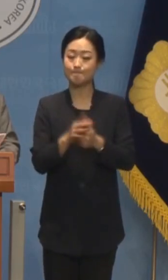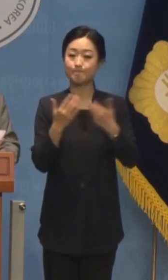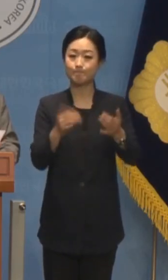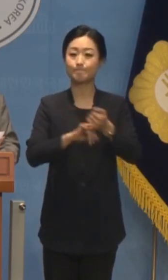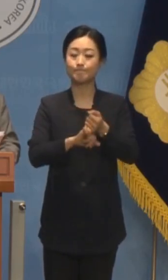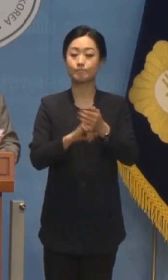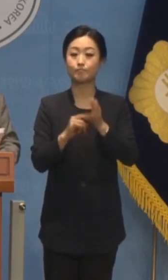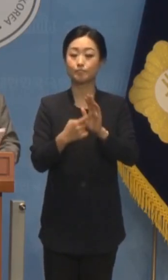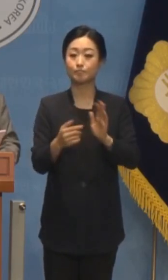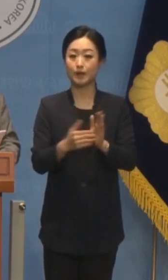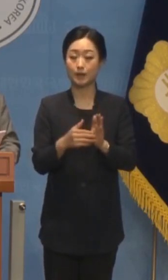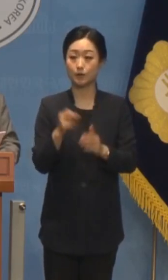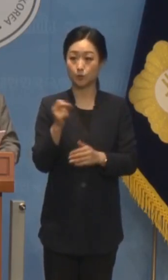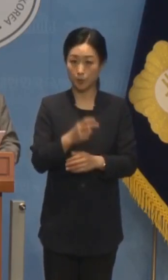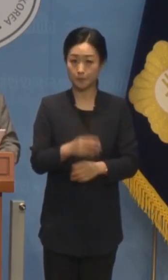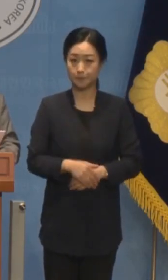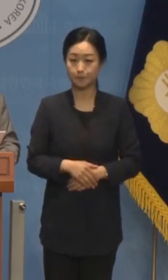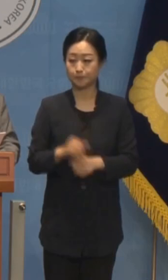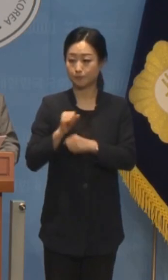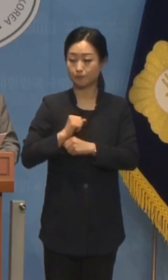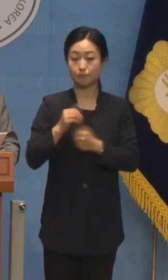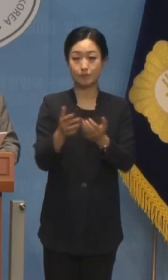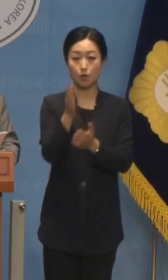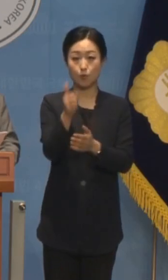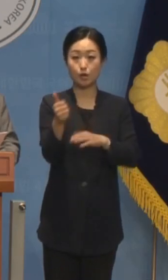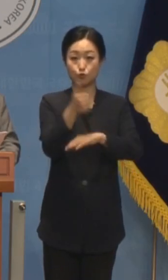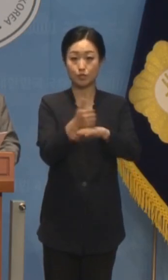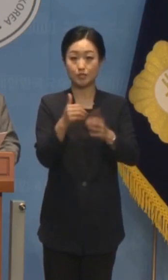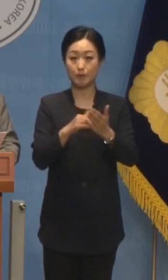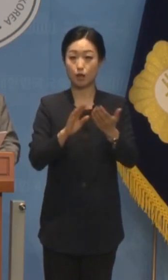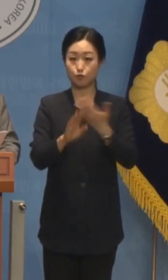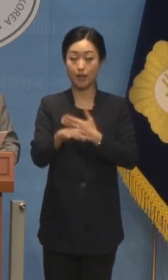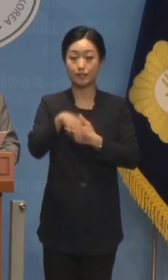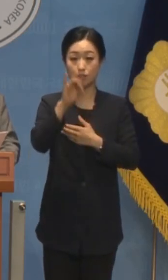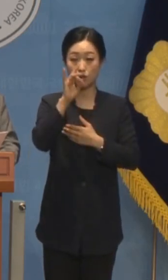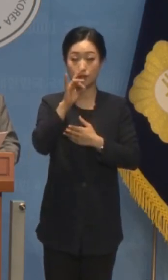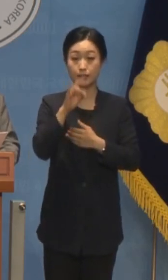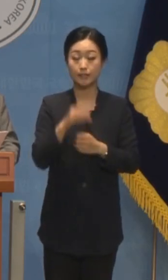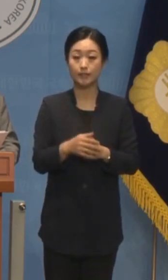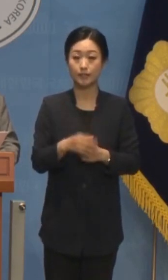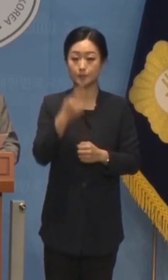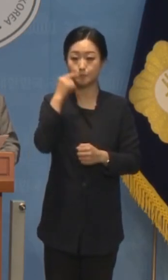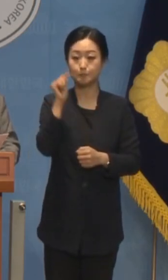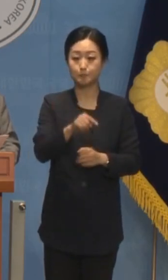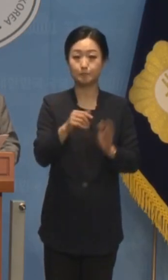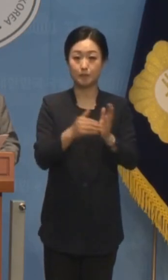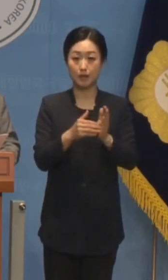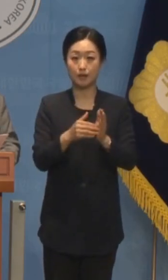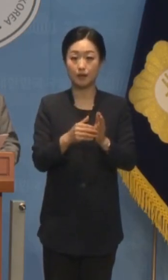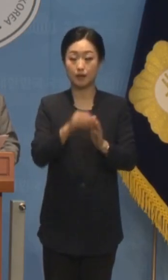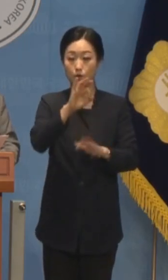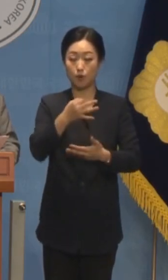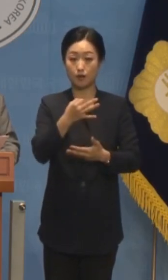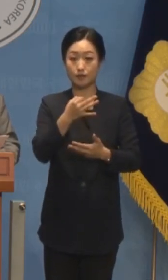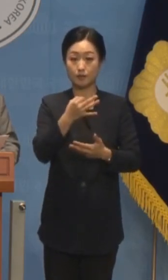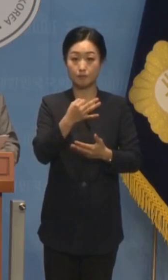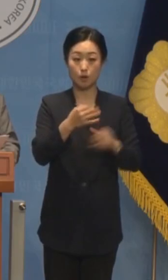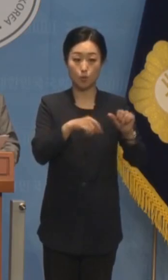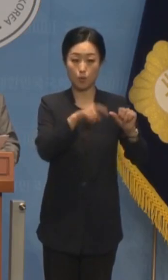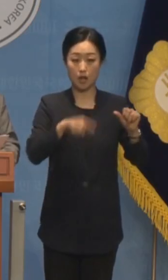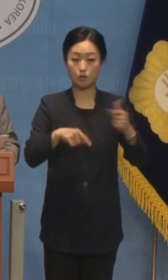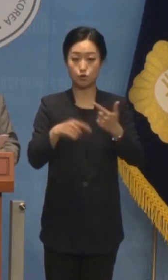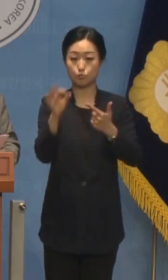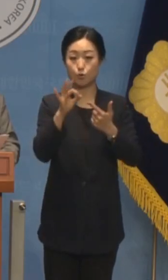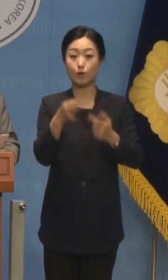말했습니다 또 김용영 국방부 장관 치임 후 첫지 지침을 통해 봉급 5에서 6%